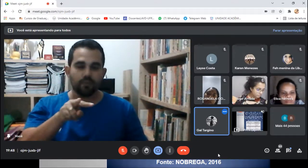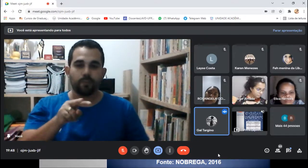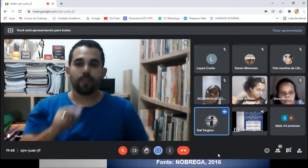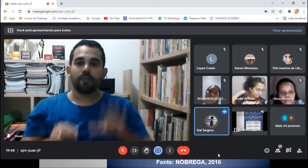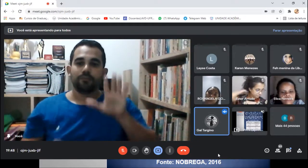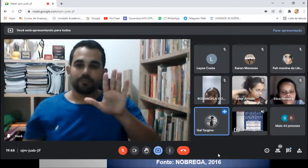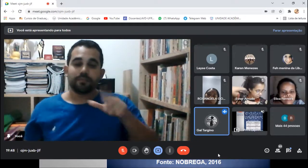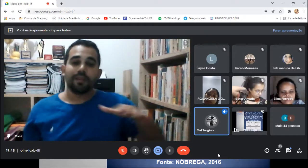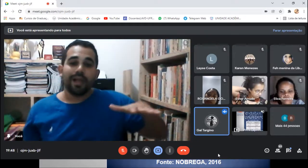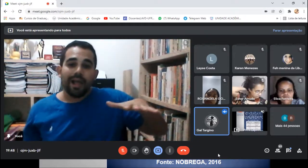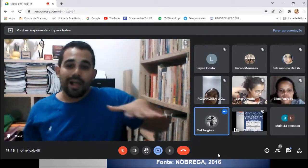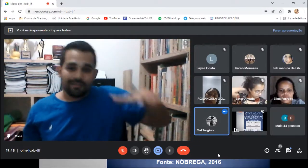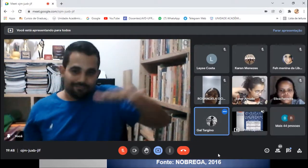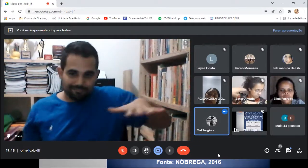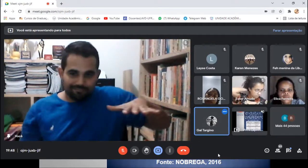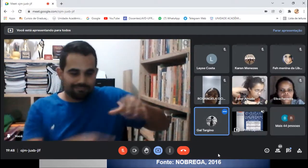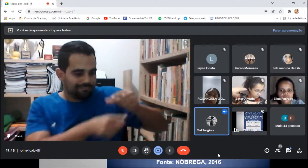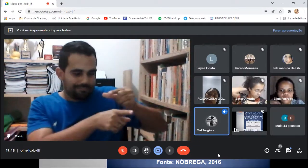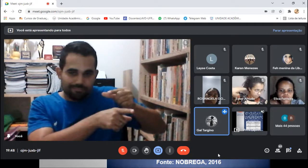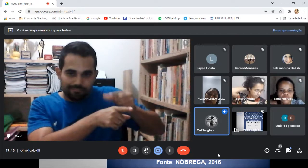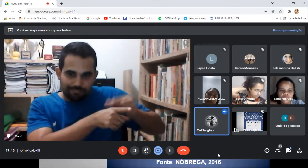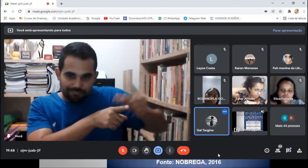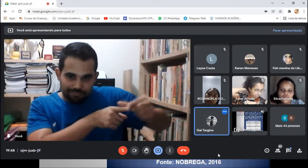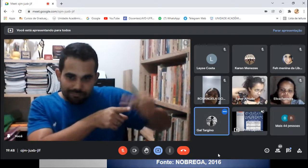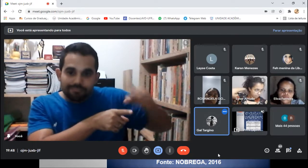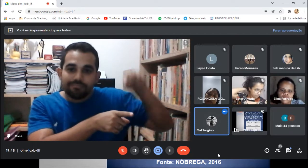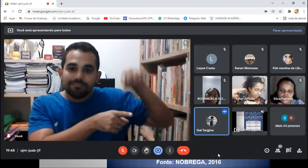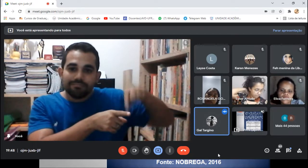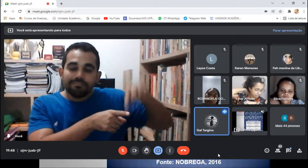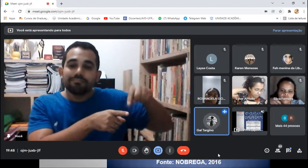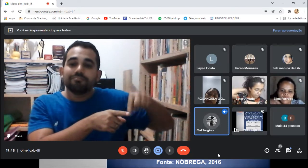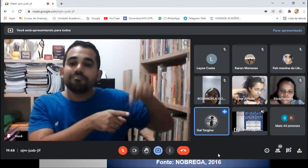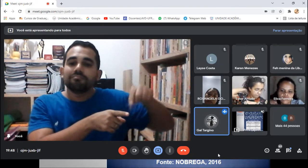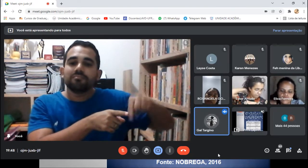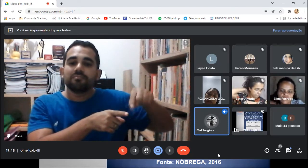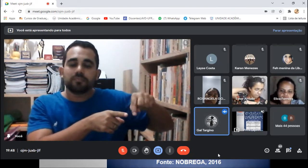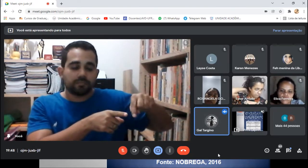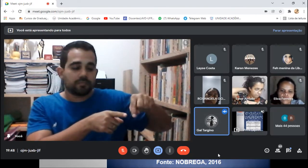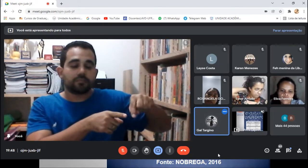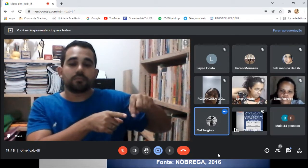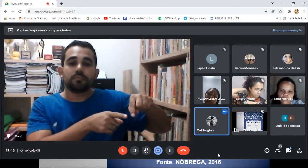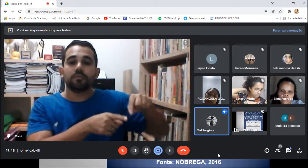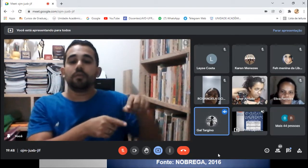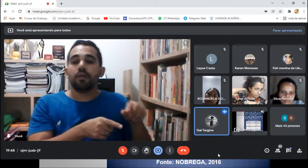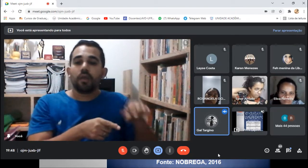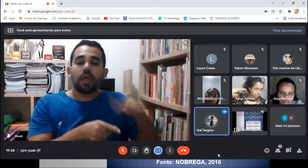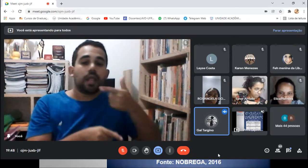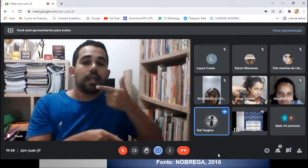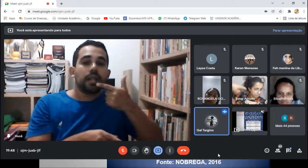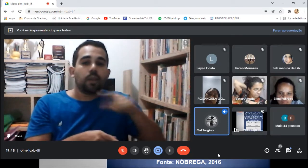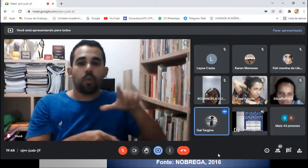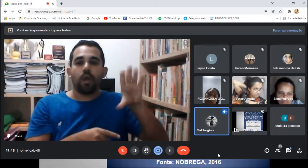Vocês leram aí? Então, essa área, né, que nós utilizamos